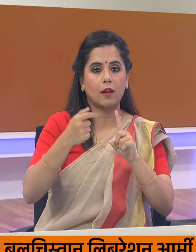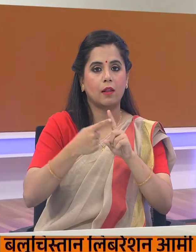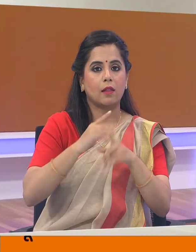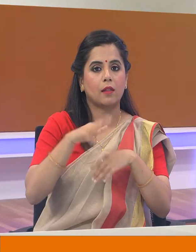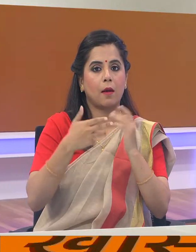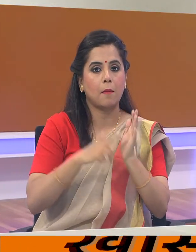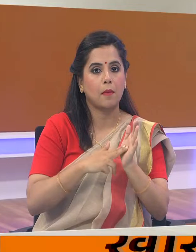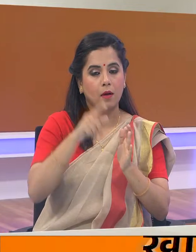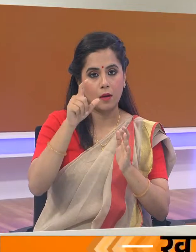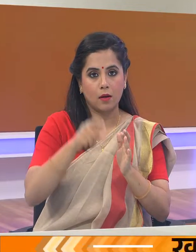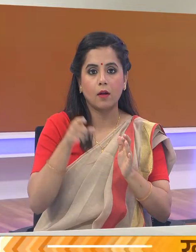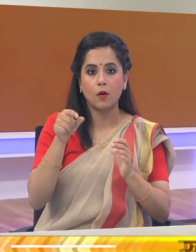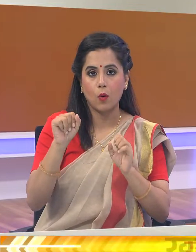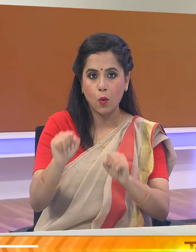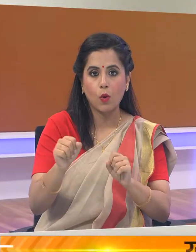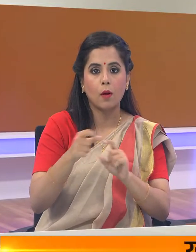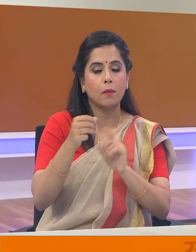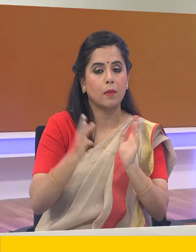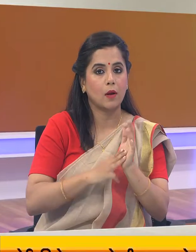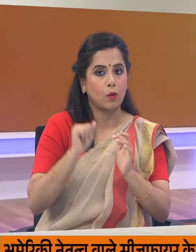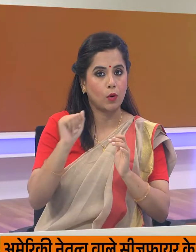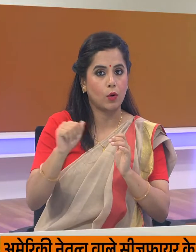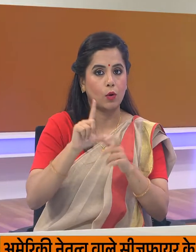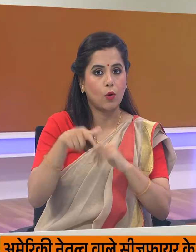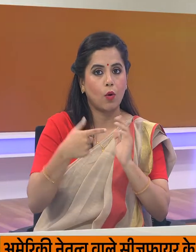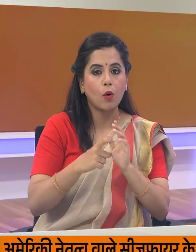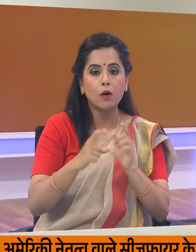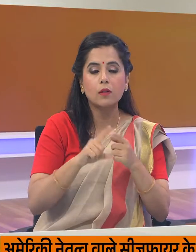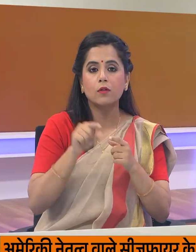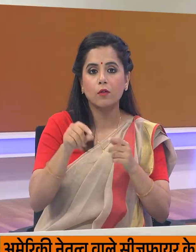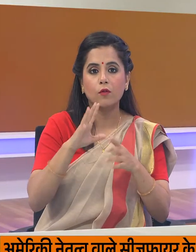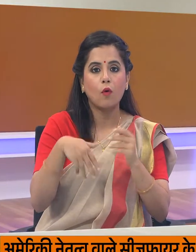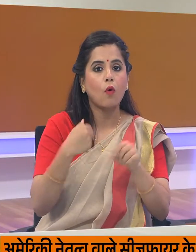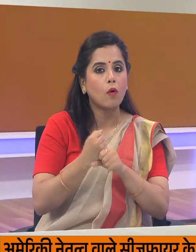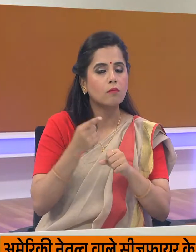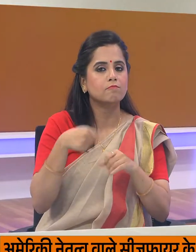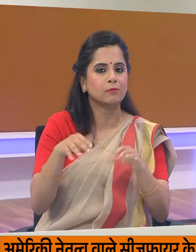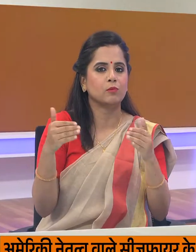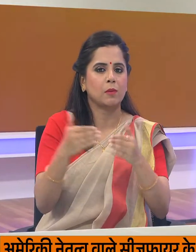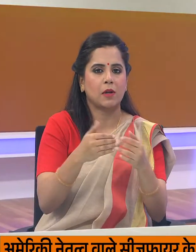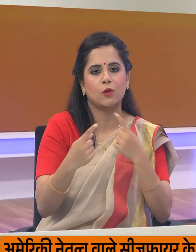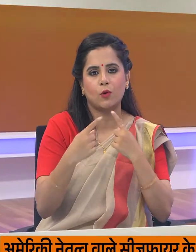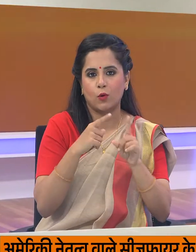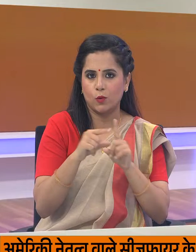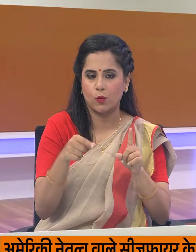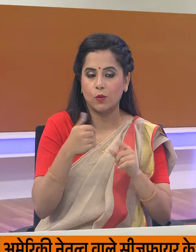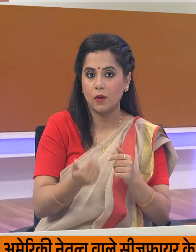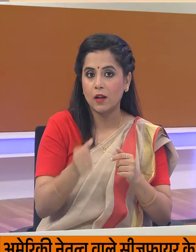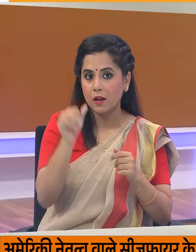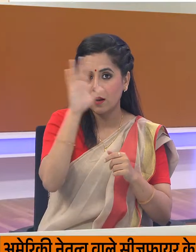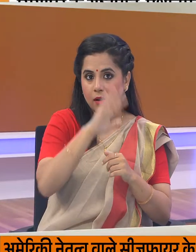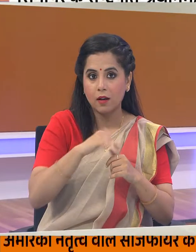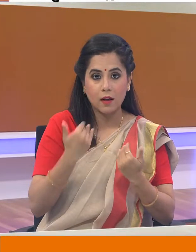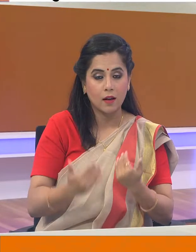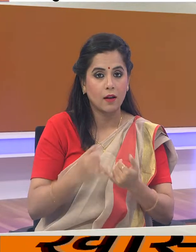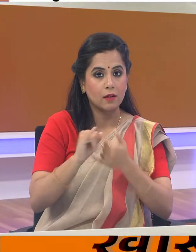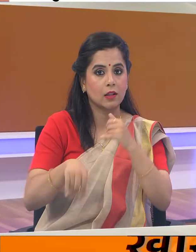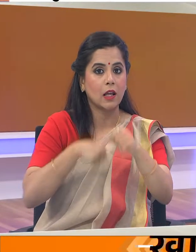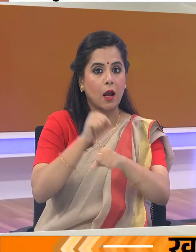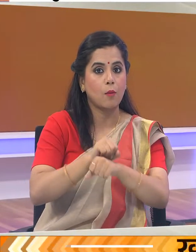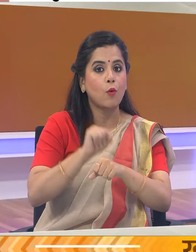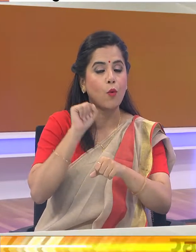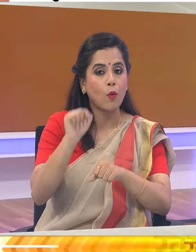थर्मन षणमुगरत्नम और प्रधानमंत्री लॉरेंस वोंग से मुलाकात की। इस दौरान भारत और